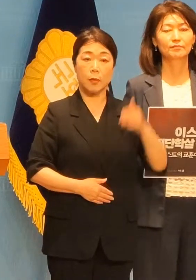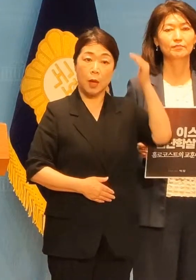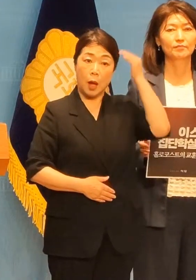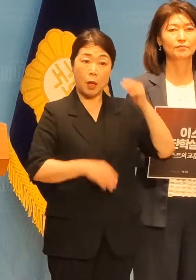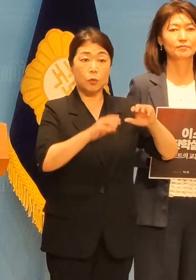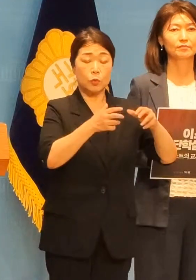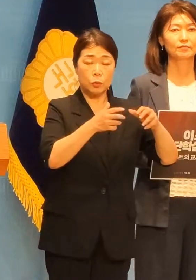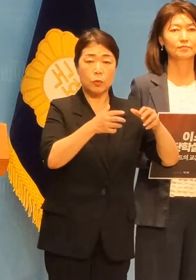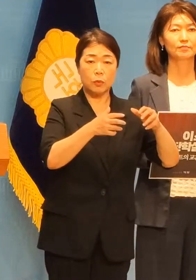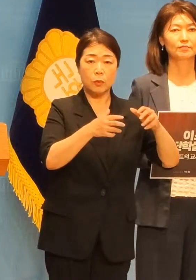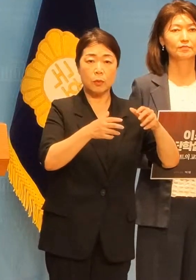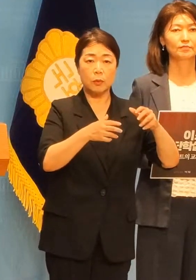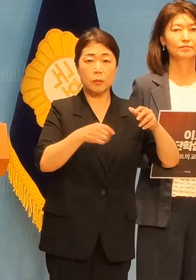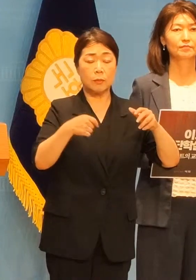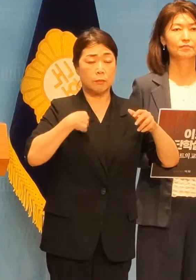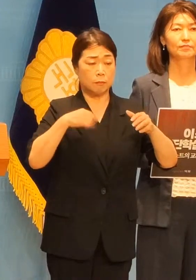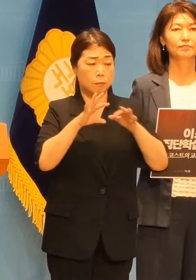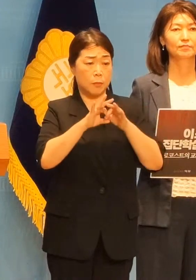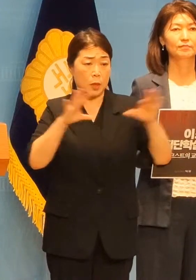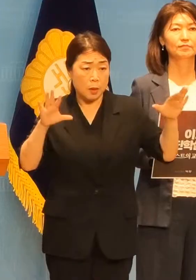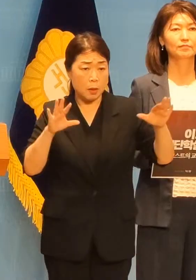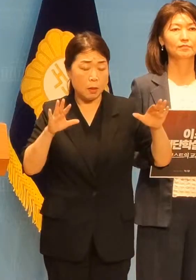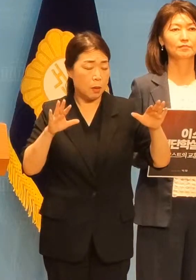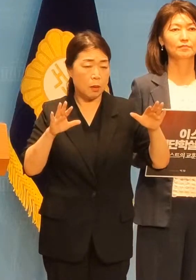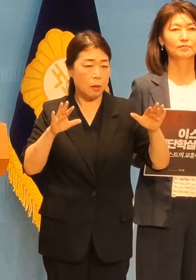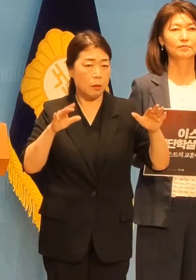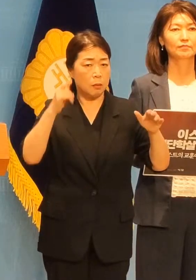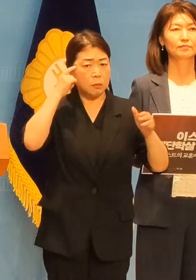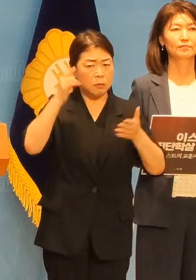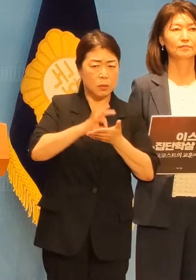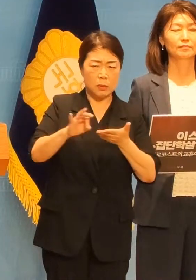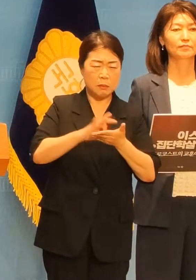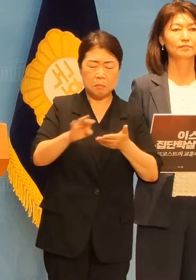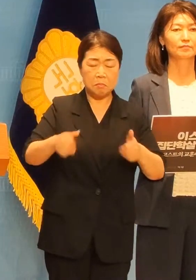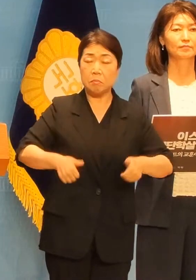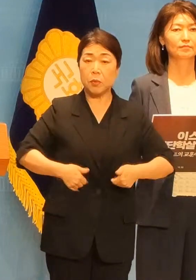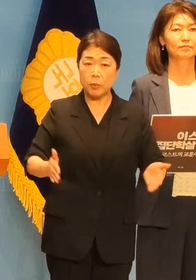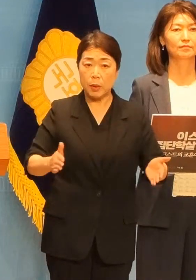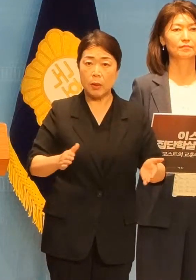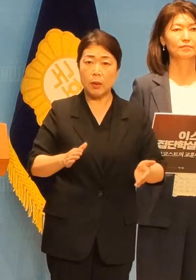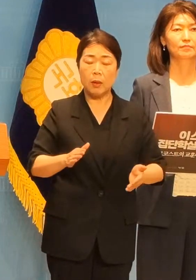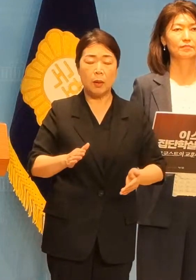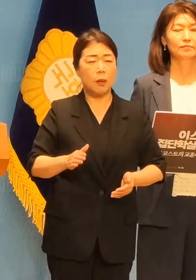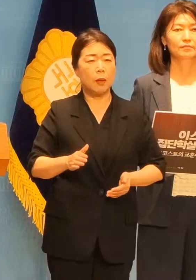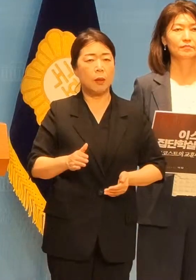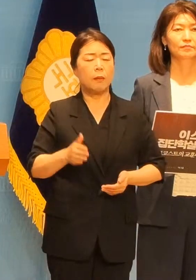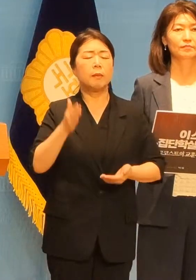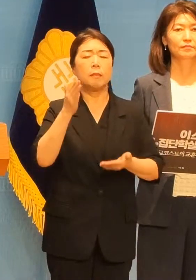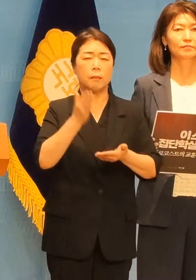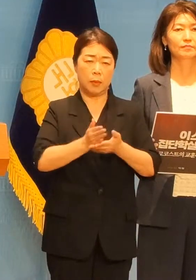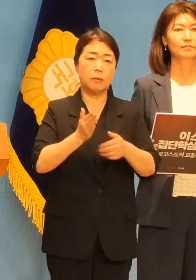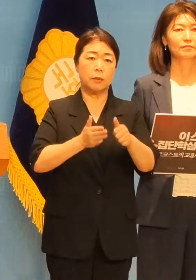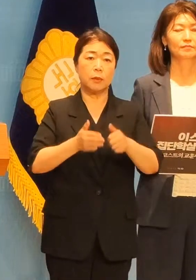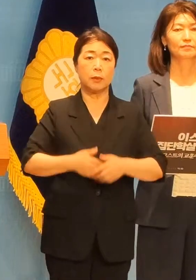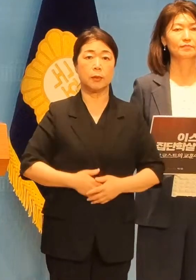대한민국 먼 나라의 일이고 거기까지 신경 쓸 여력이 없다는 이유로 비겁한 회피를 해서는 안